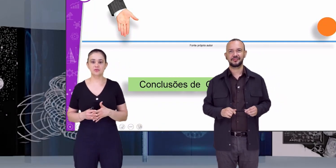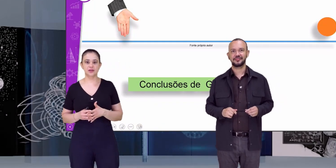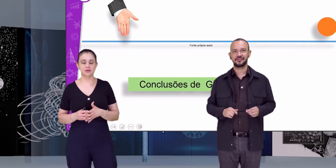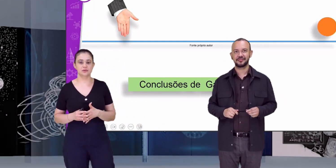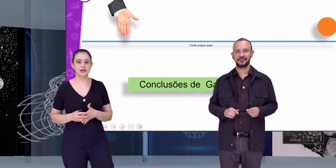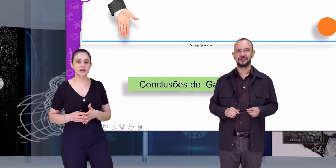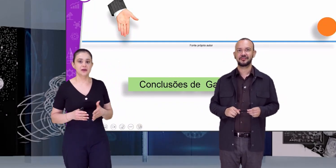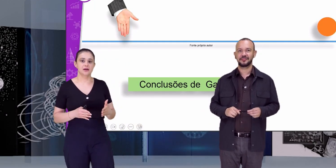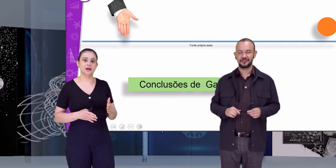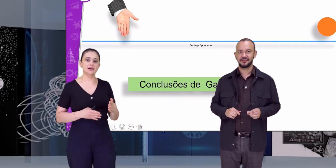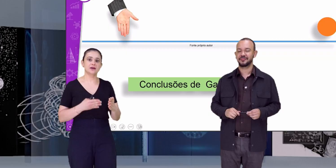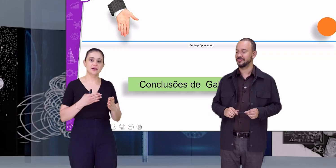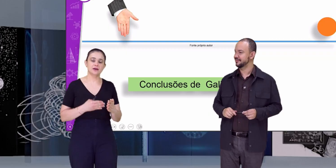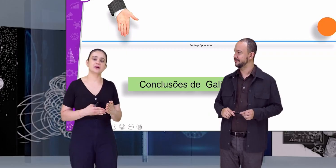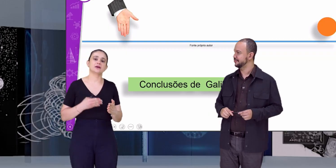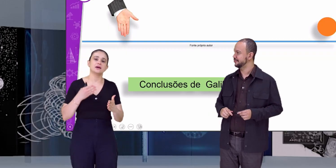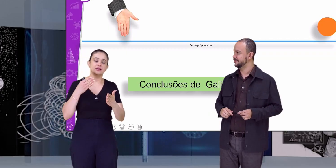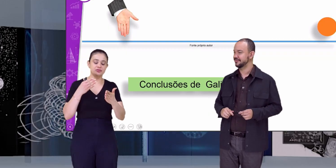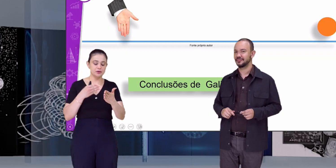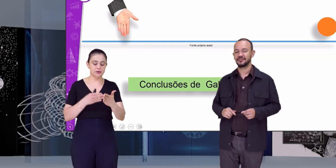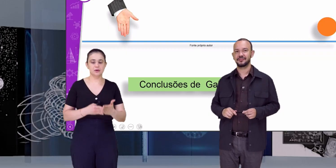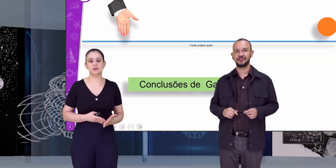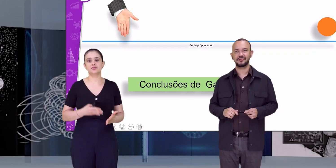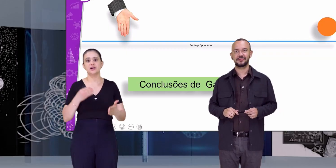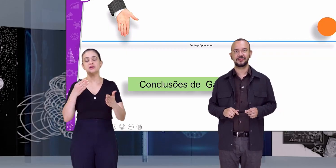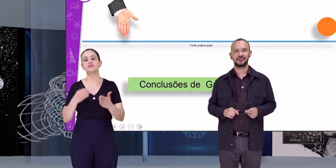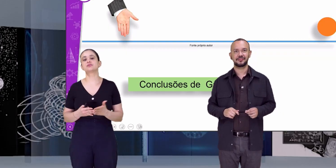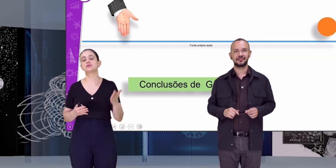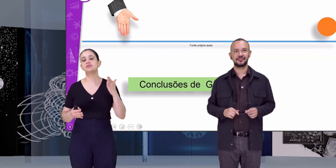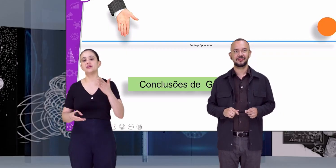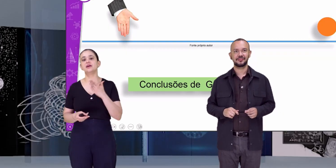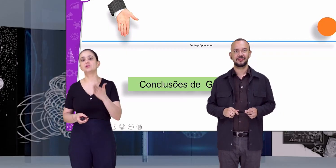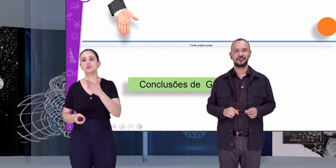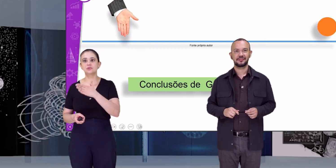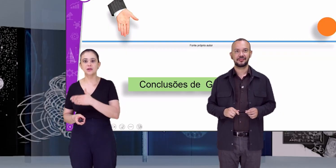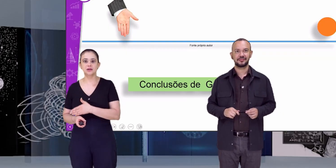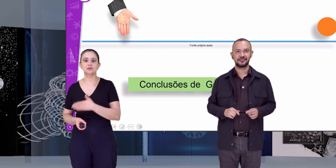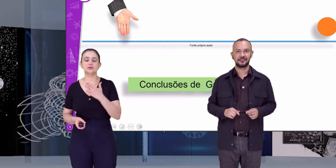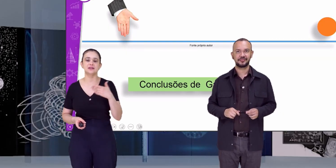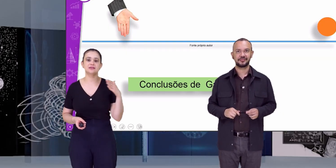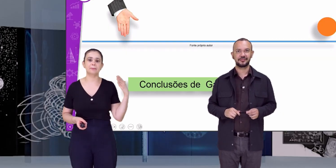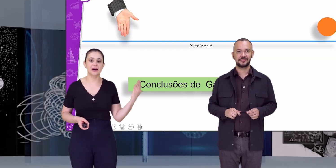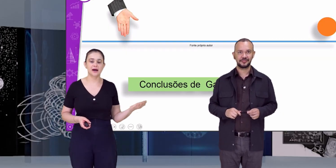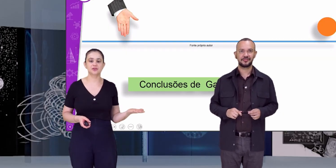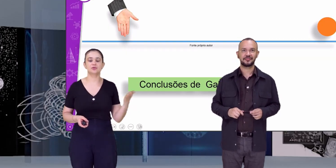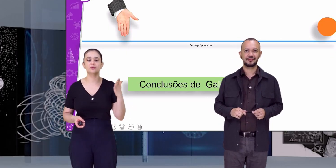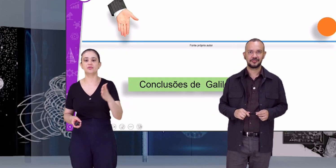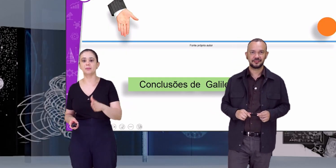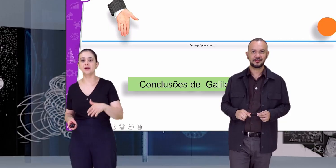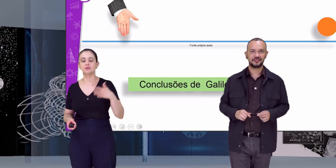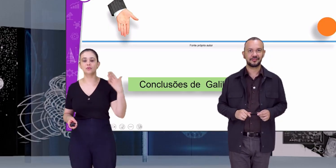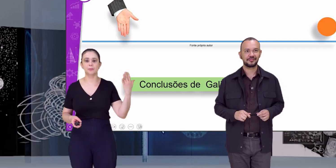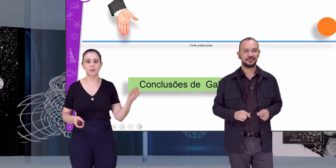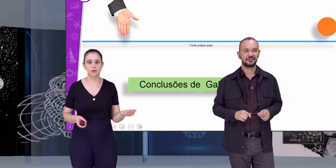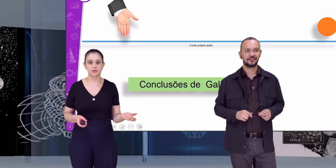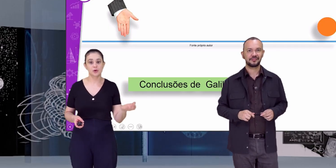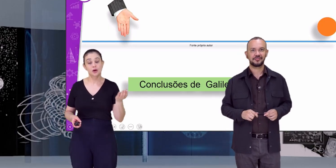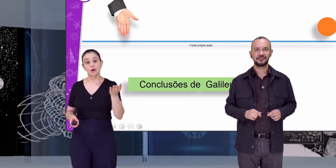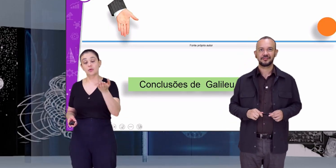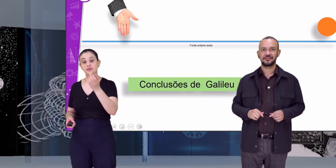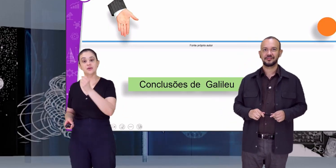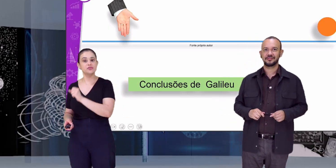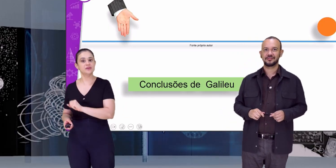desse conceito, né? Cada filósofo, cada físico que veio estudando nessa parte do movimento e do